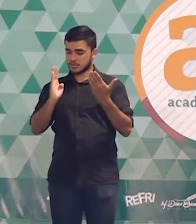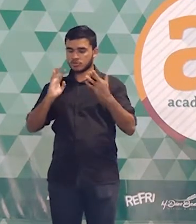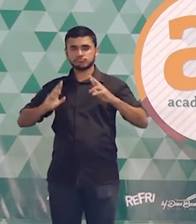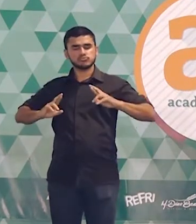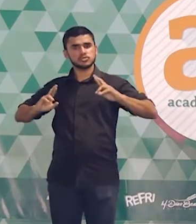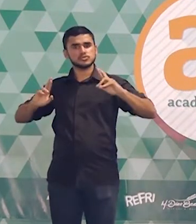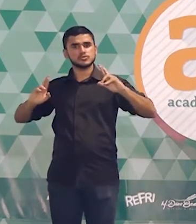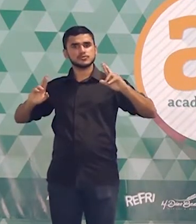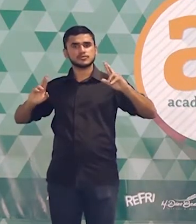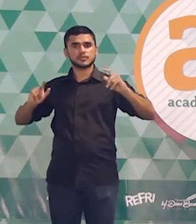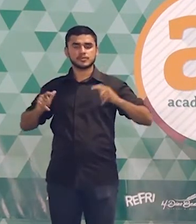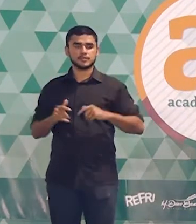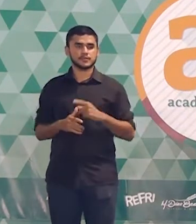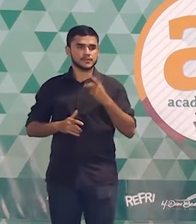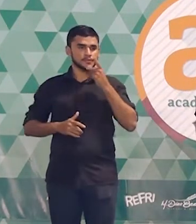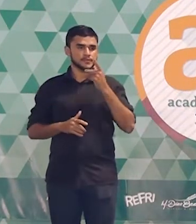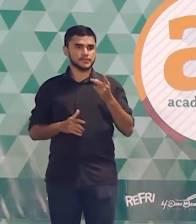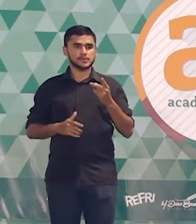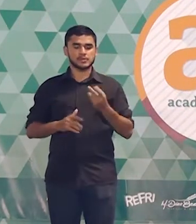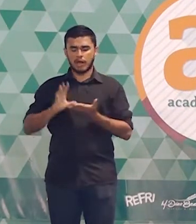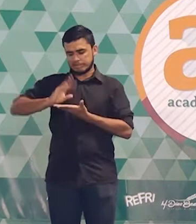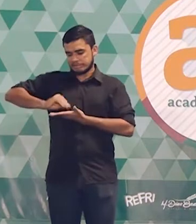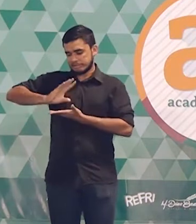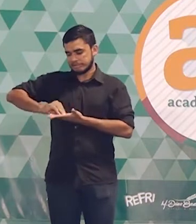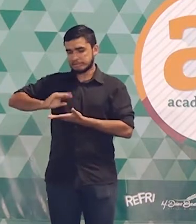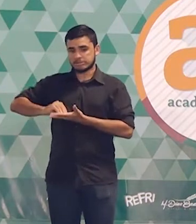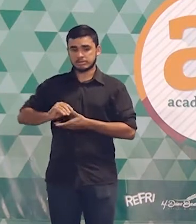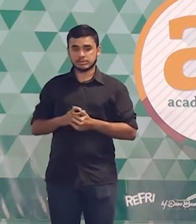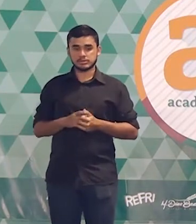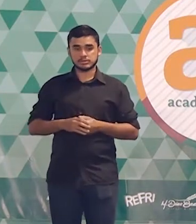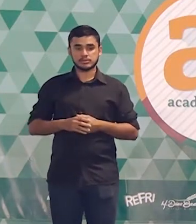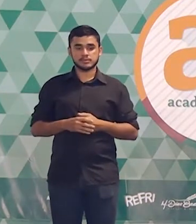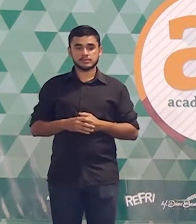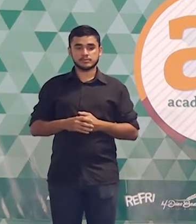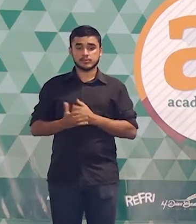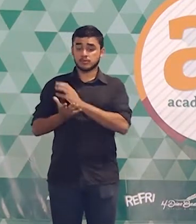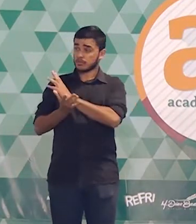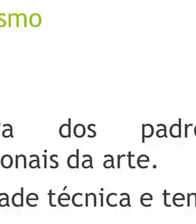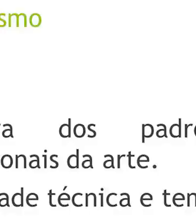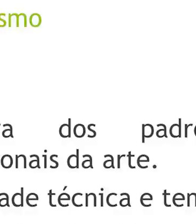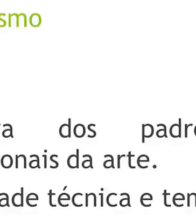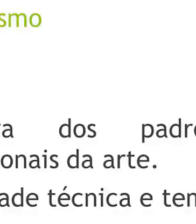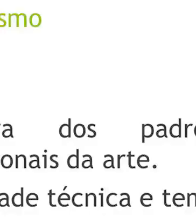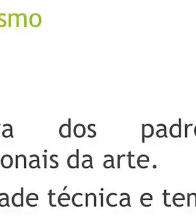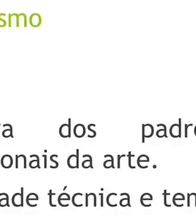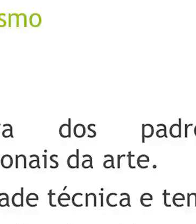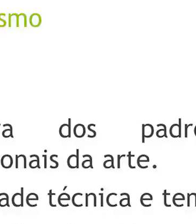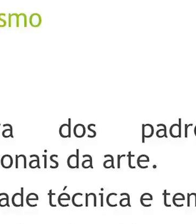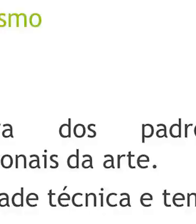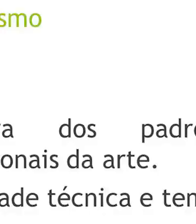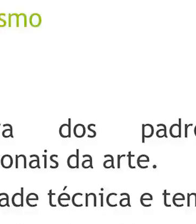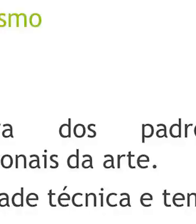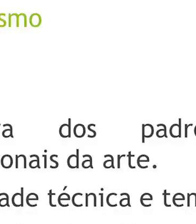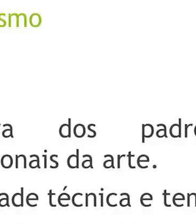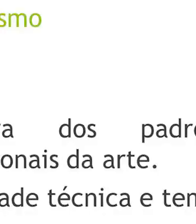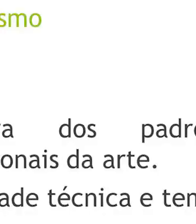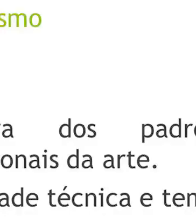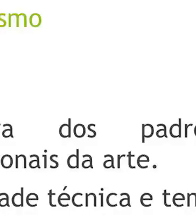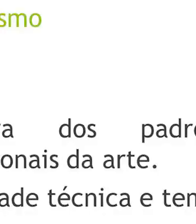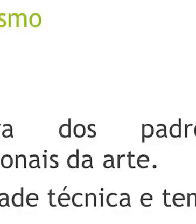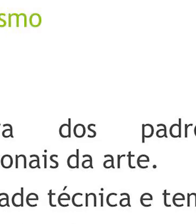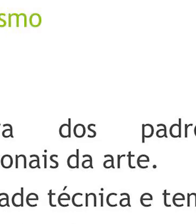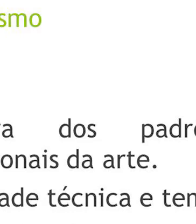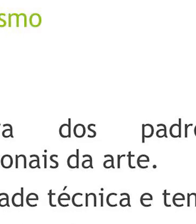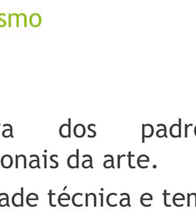Professor, você está falando tão bonito, eu queria coisa para anotar. Você acha que eu não trouxe para você? Está aí, ó. Olha só para você guardar. Você tem,